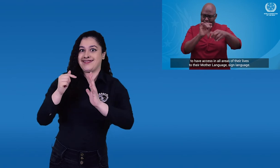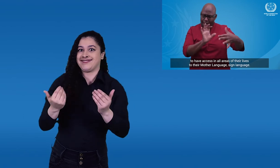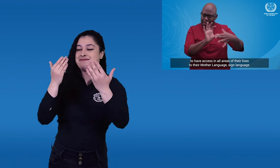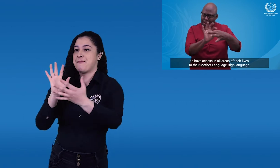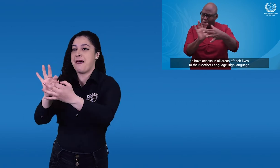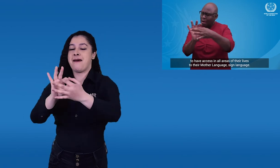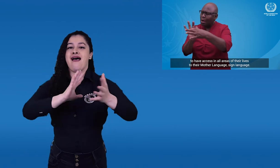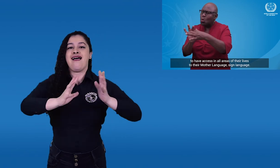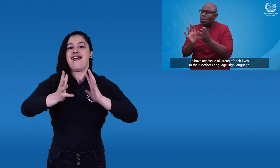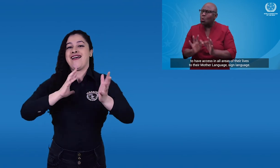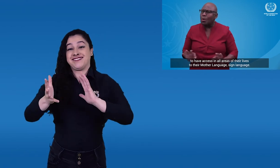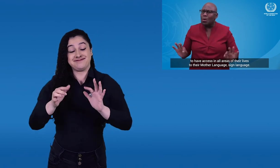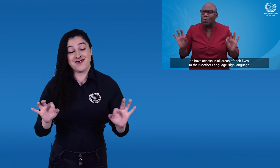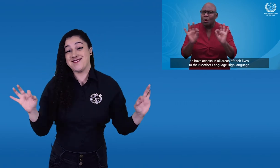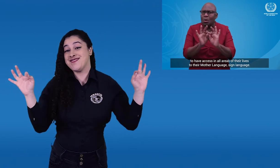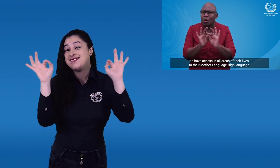lengua de señas.